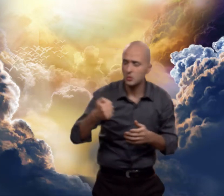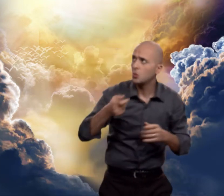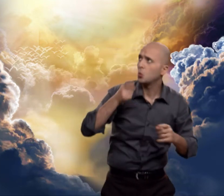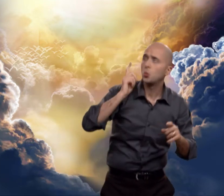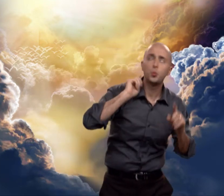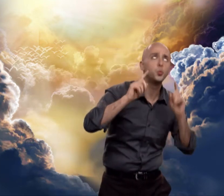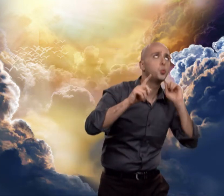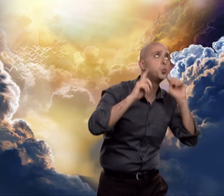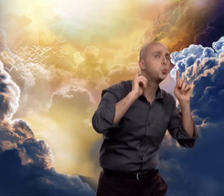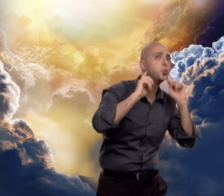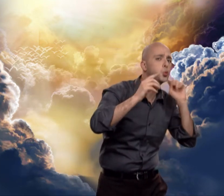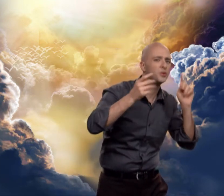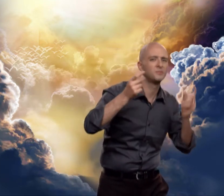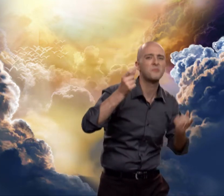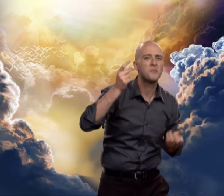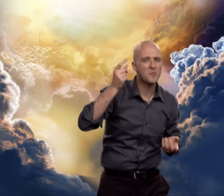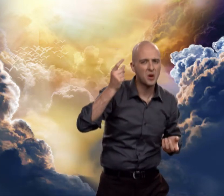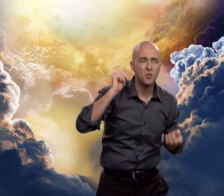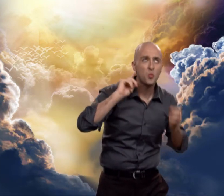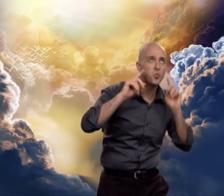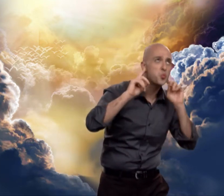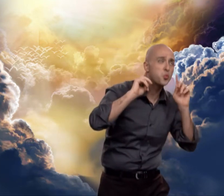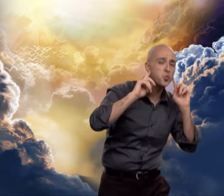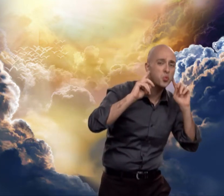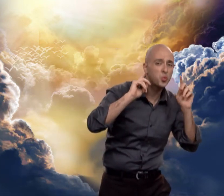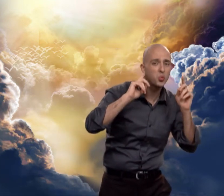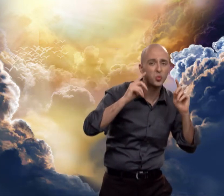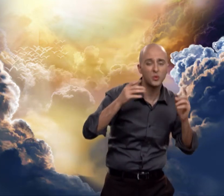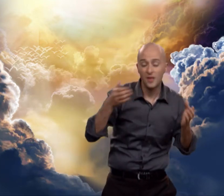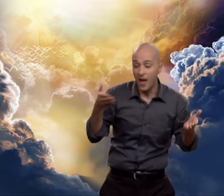que se prostraram diante dele em zombaria blasfema, que